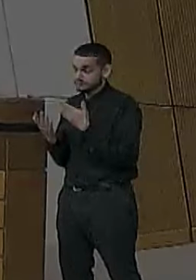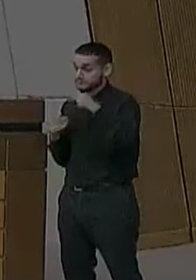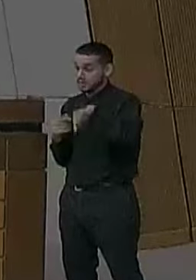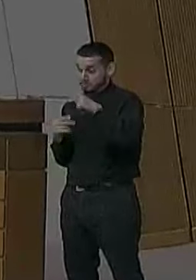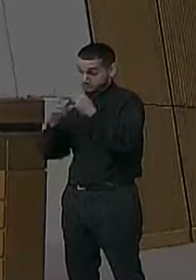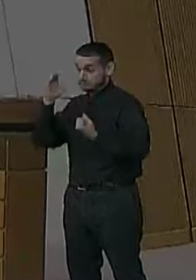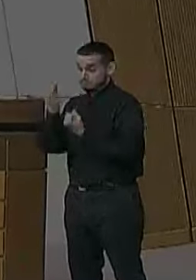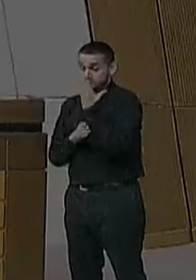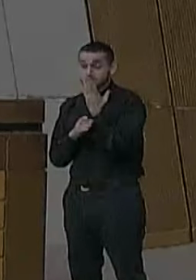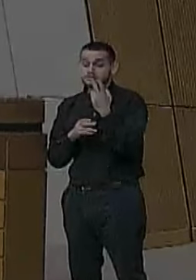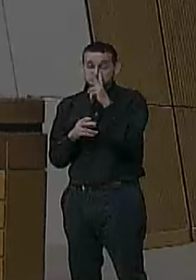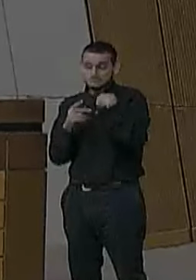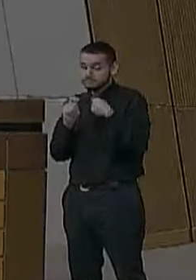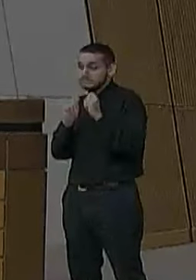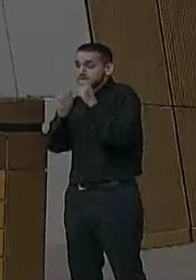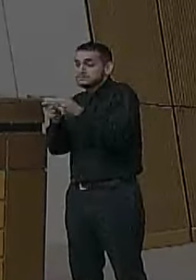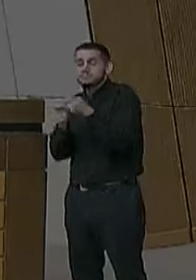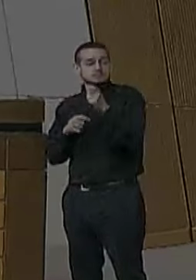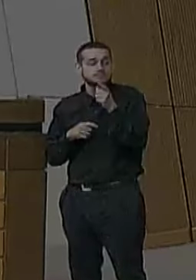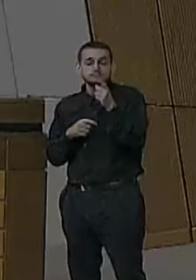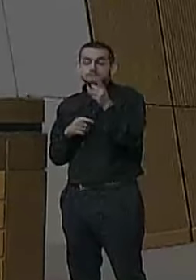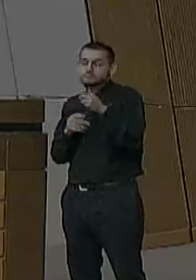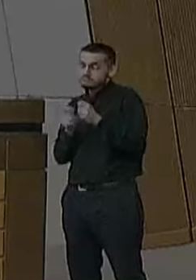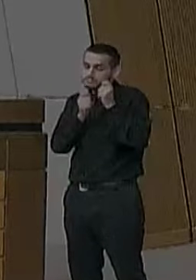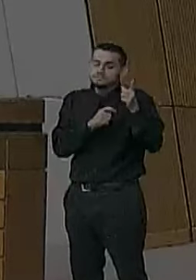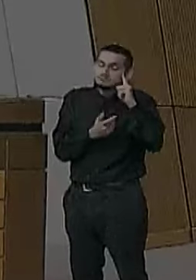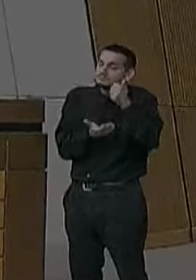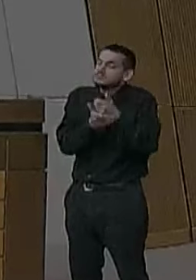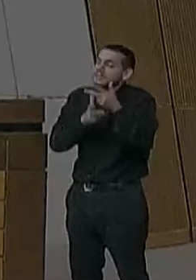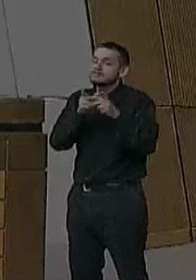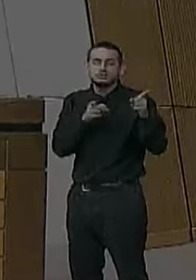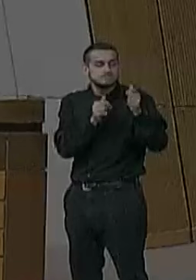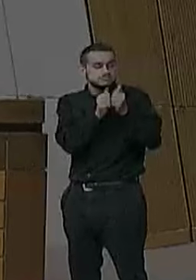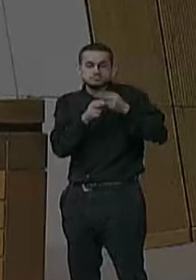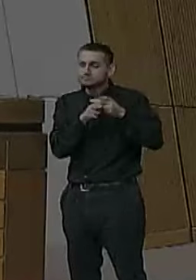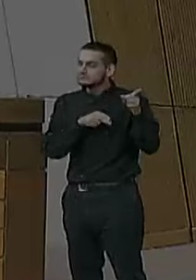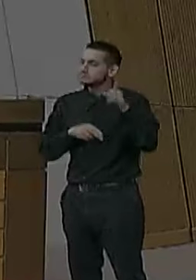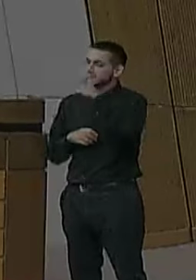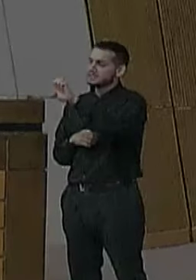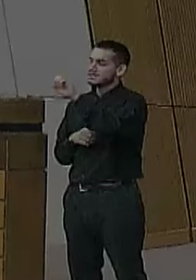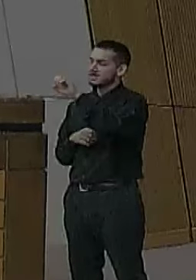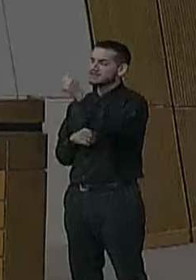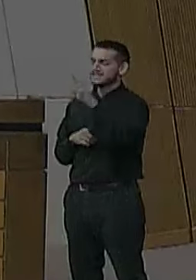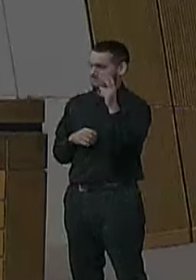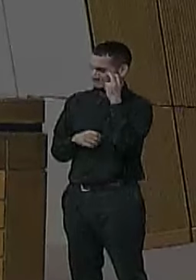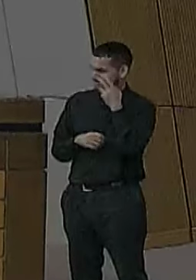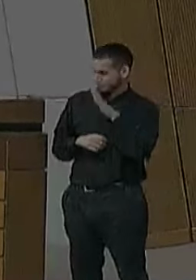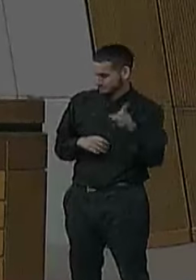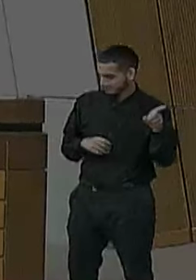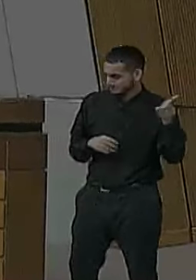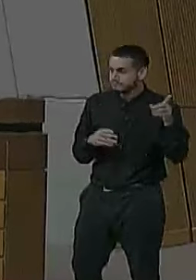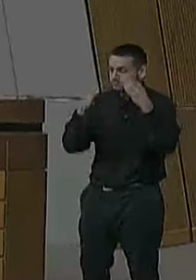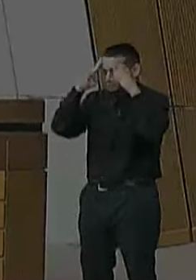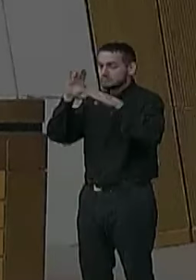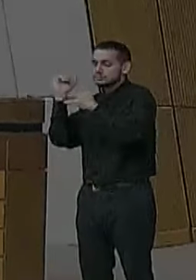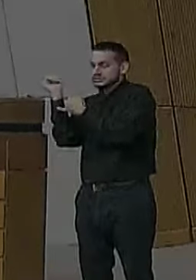dar inicio, me gustaría ceder la palabra a mi compañero Edgar Galloso, coordinador de inclusión de la Fundación